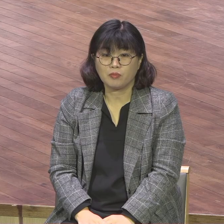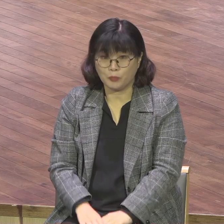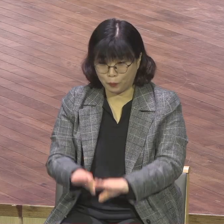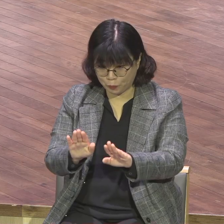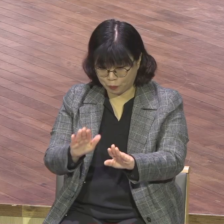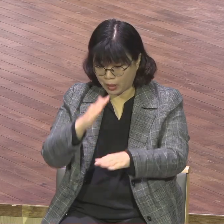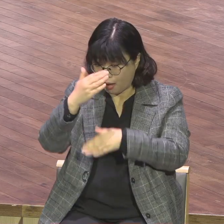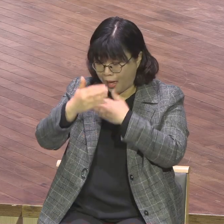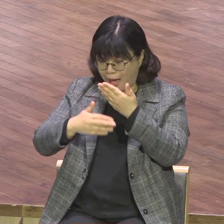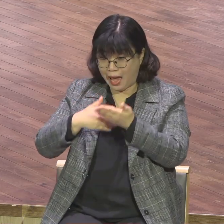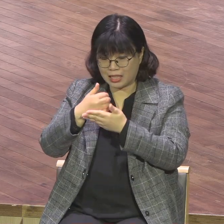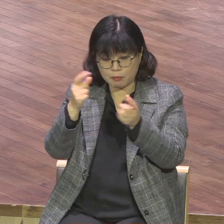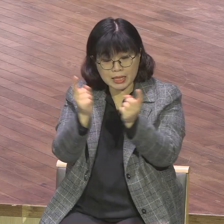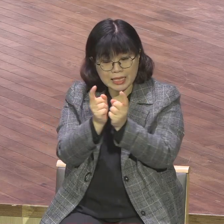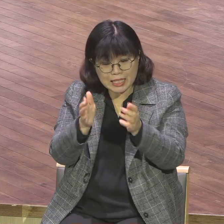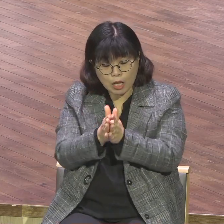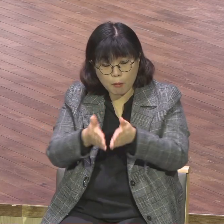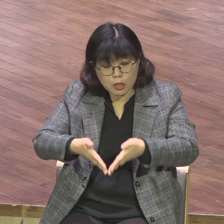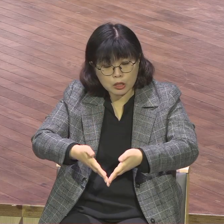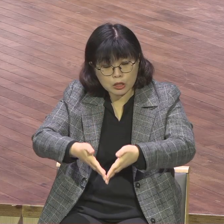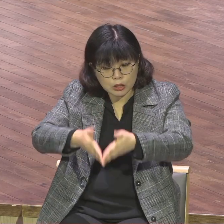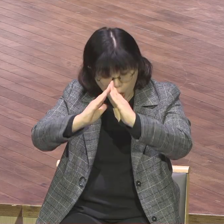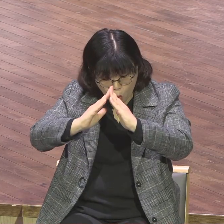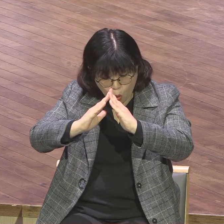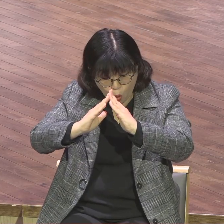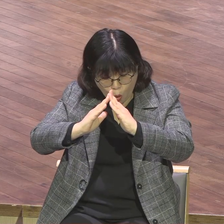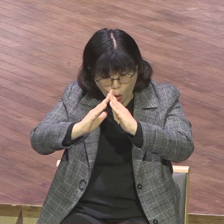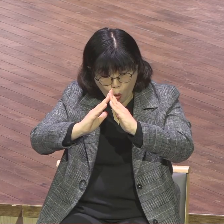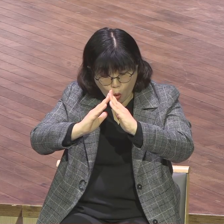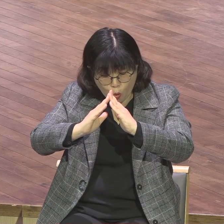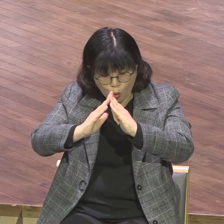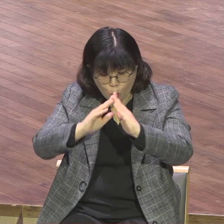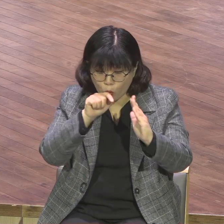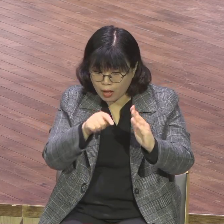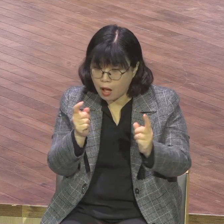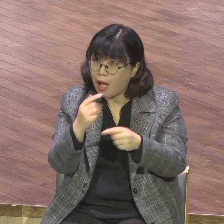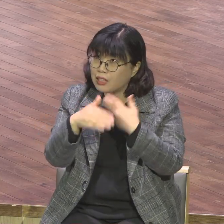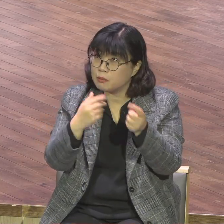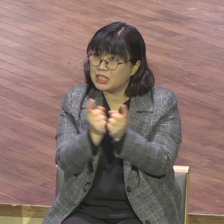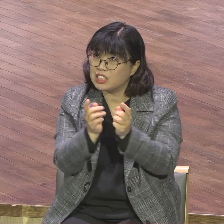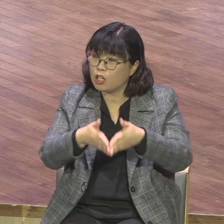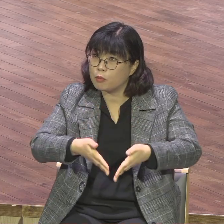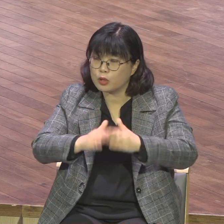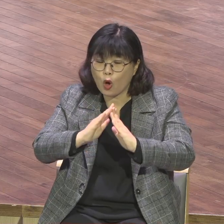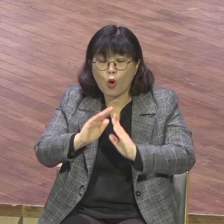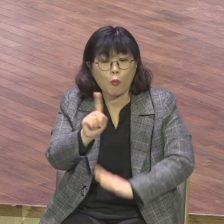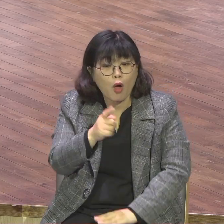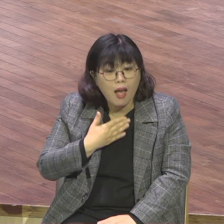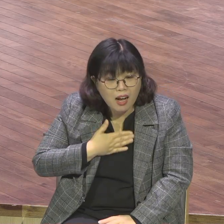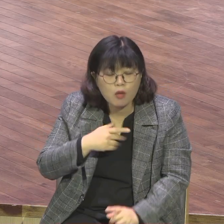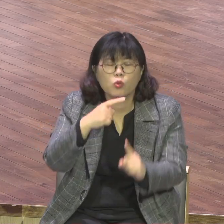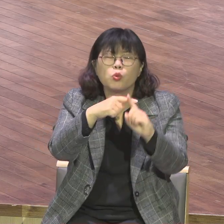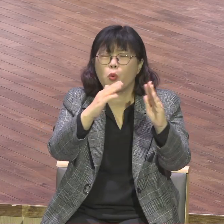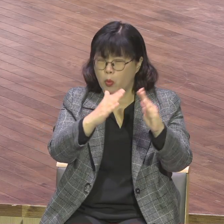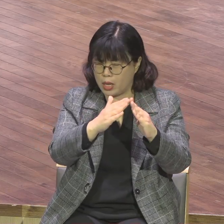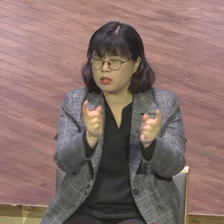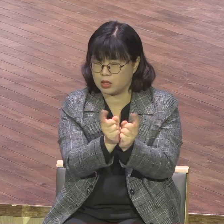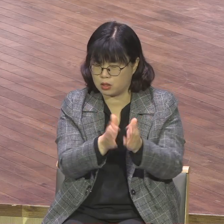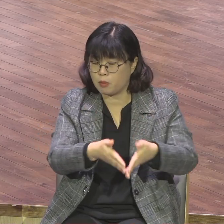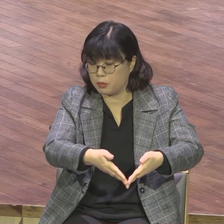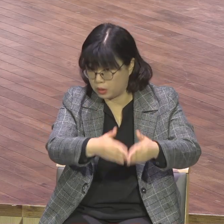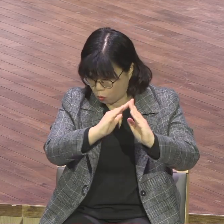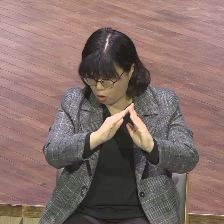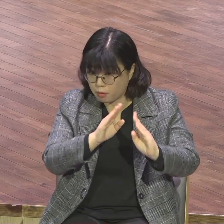교회 안에서 내가 어떻게 할 것이냐, 이 교회 안에서 내가 어떤 사역을, 어떤 신앙생활을 해야 될 것이냐,